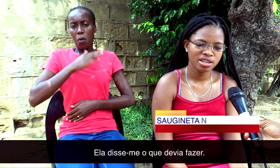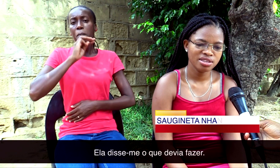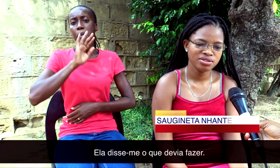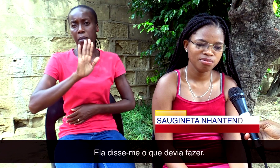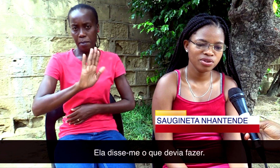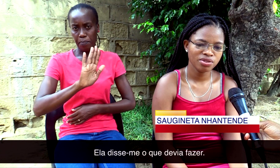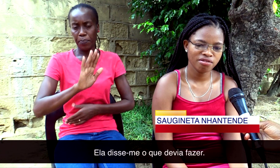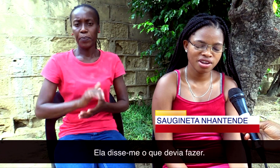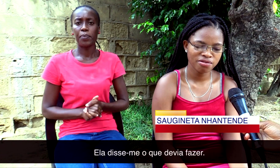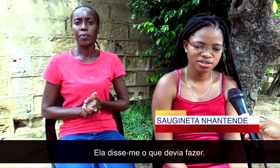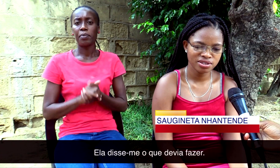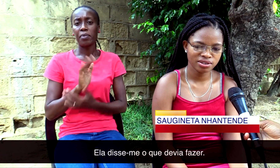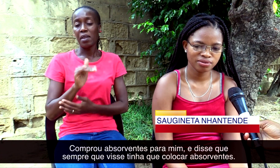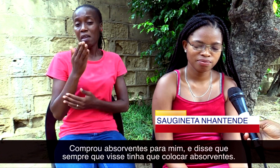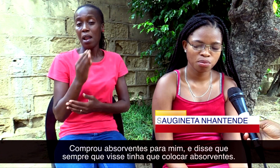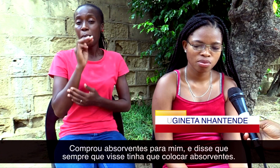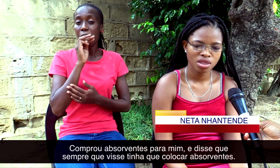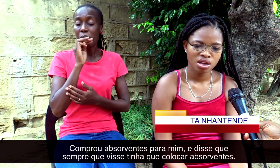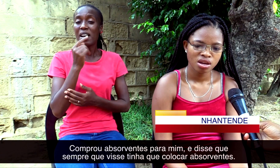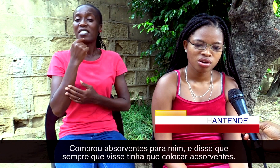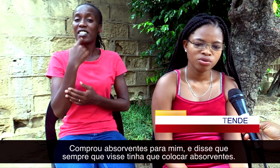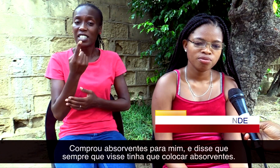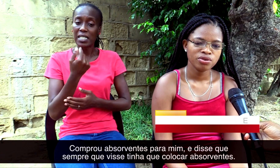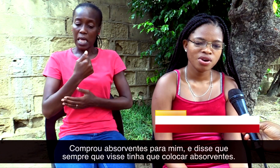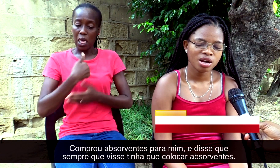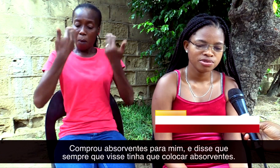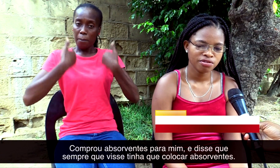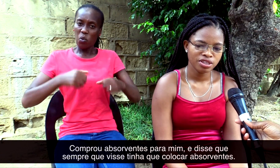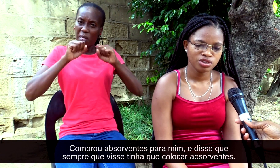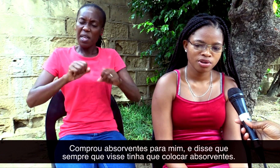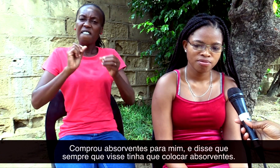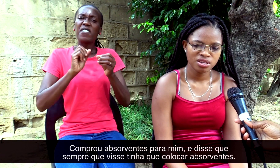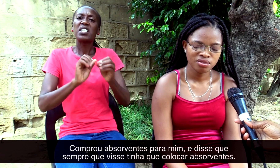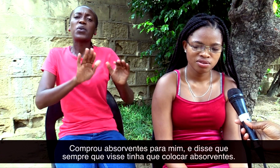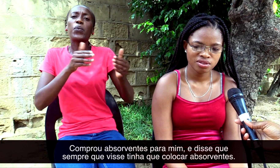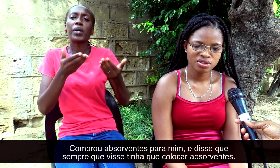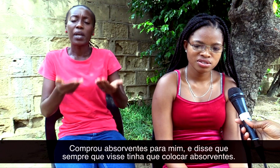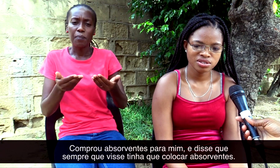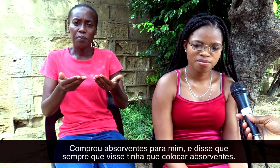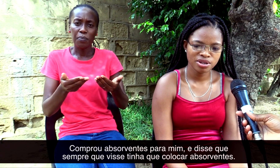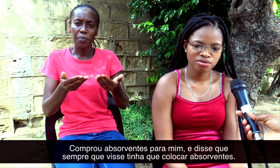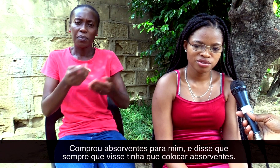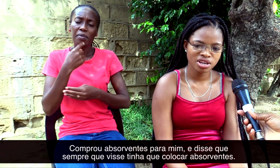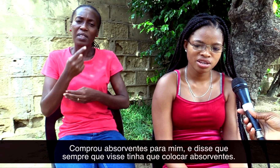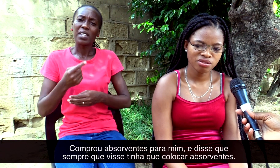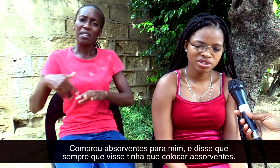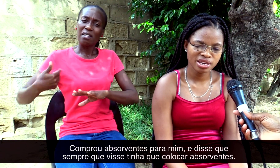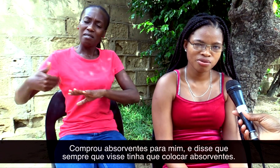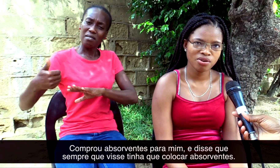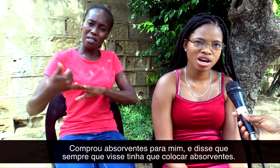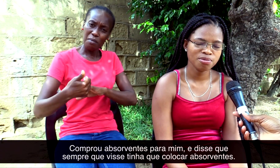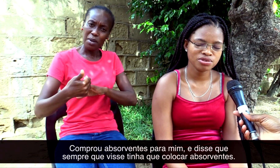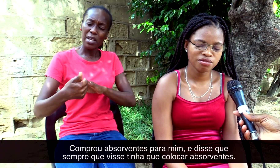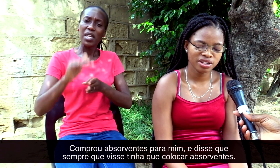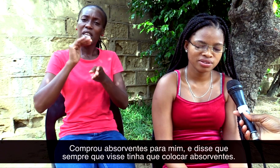conversamos, ela disse-me o que eu devia fazer. Comprou absorventes para mim, disse que sempre que eu visse aquilo, tinha